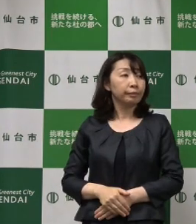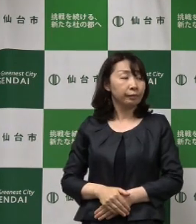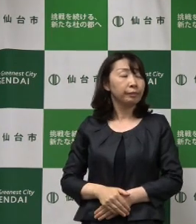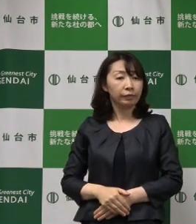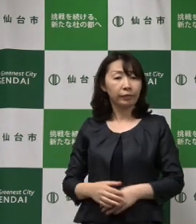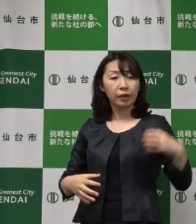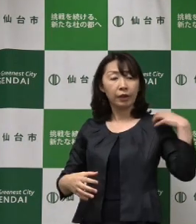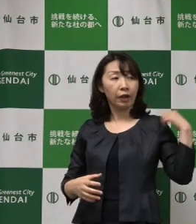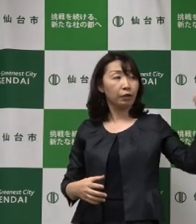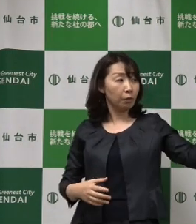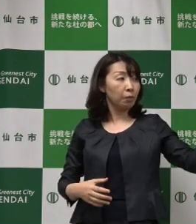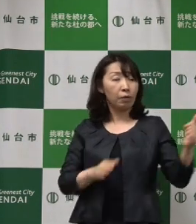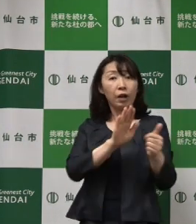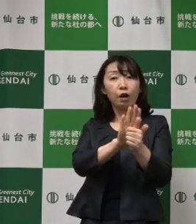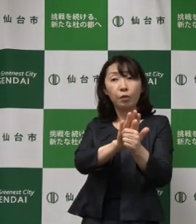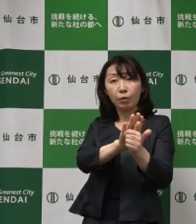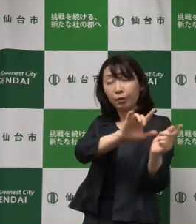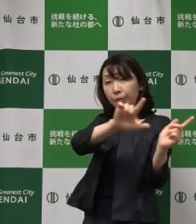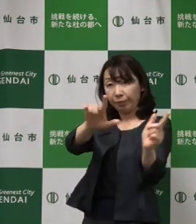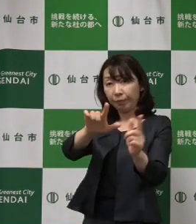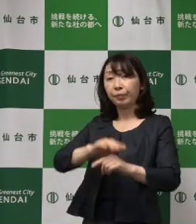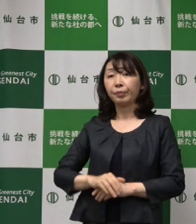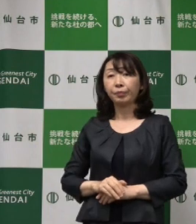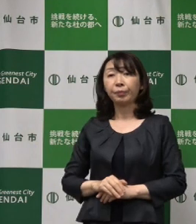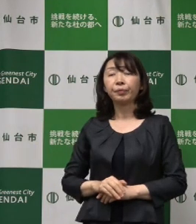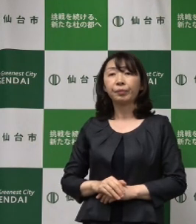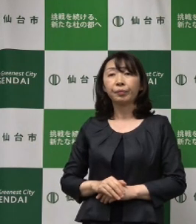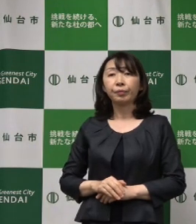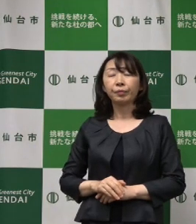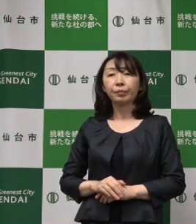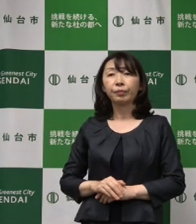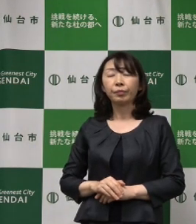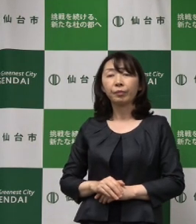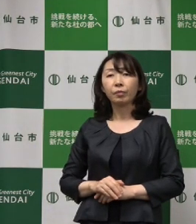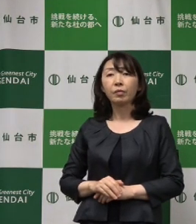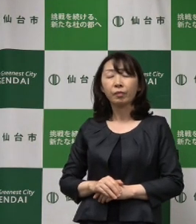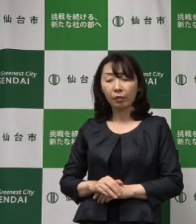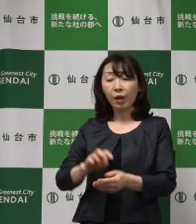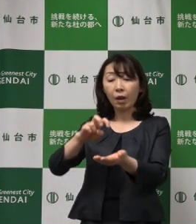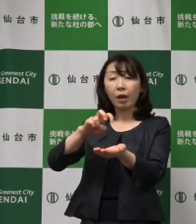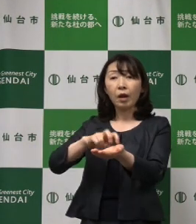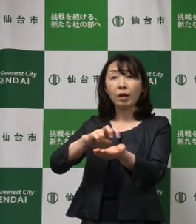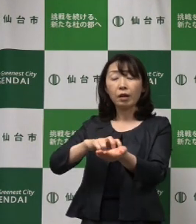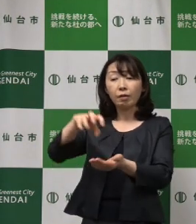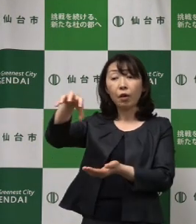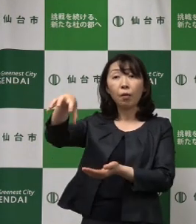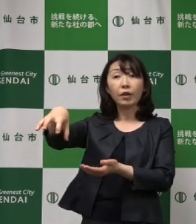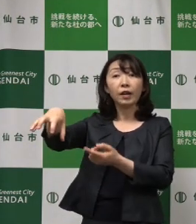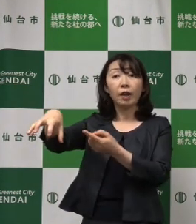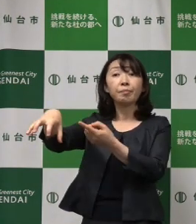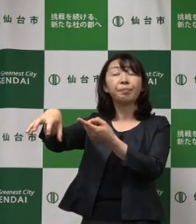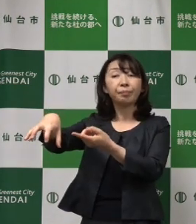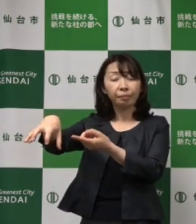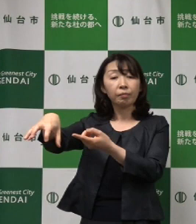はい、ちょっとさせていただきます。一部医療機関の方で、そしたら浸透しないの